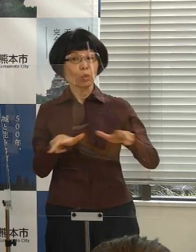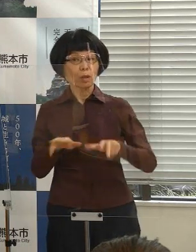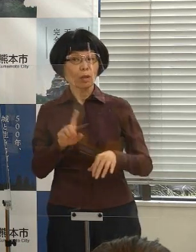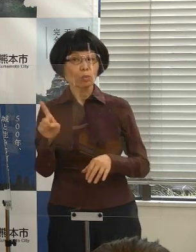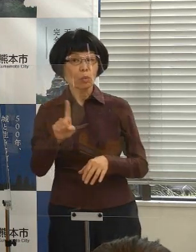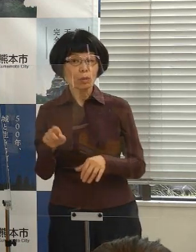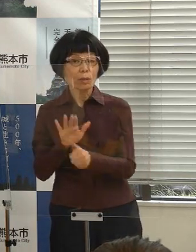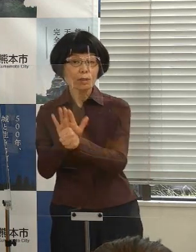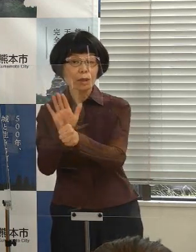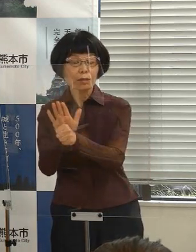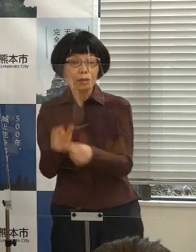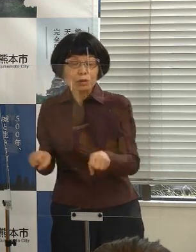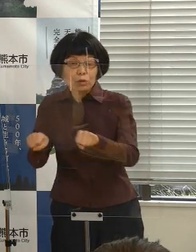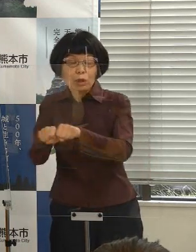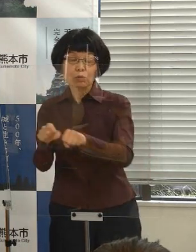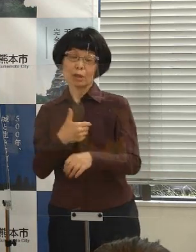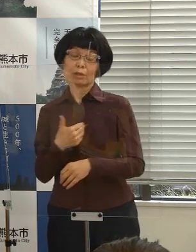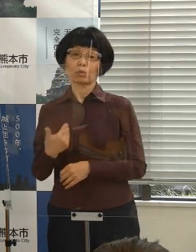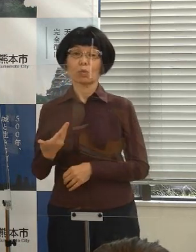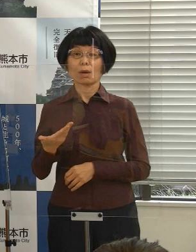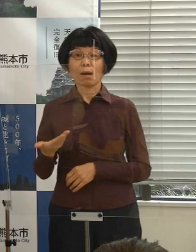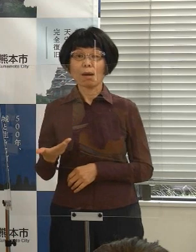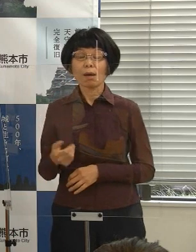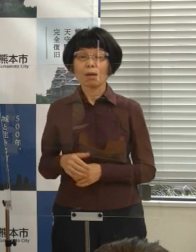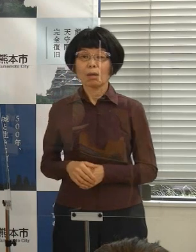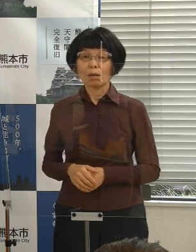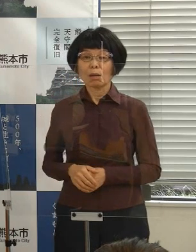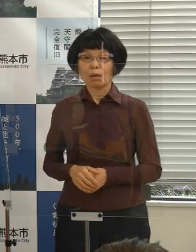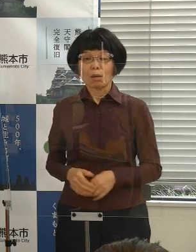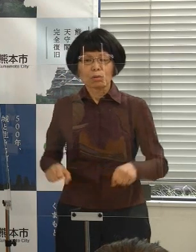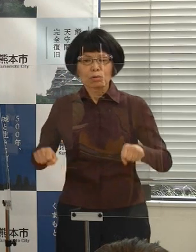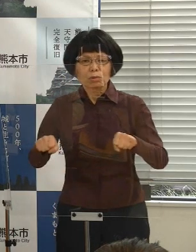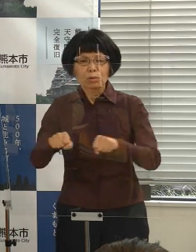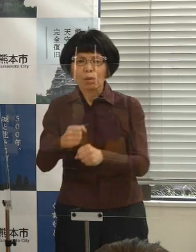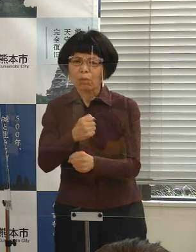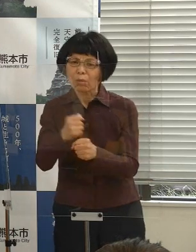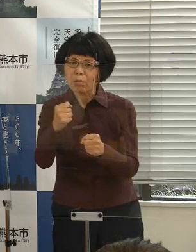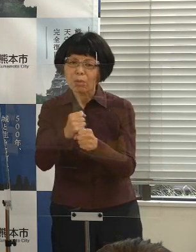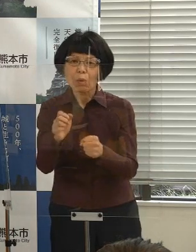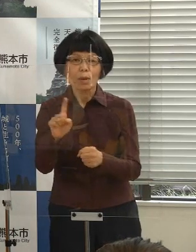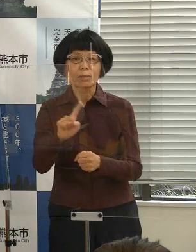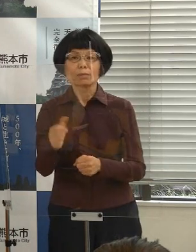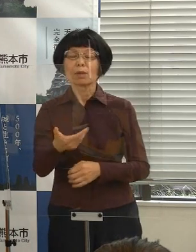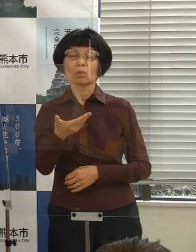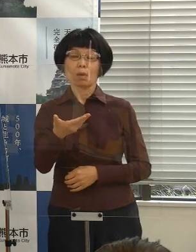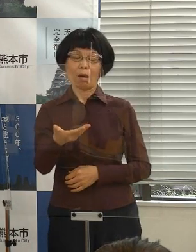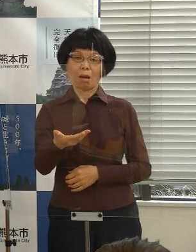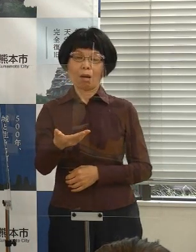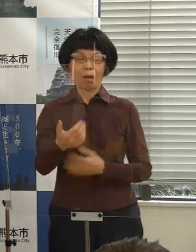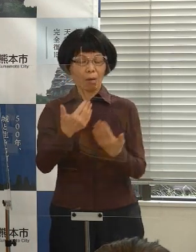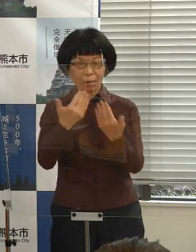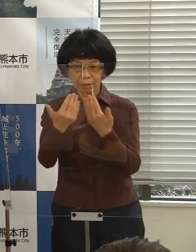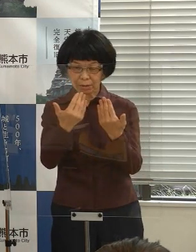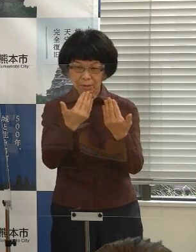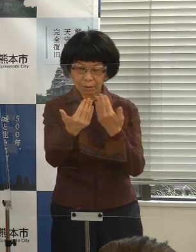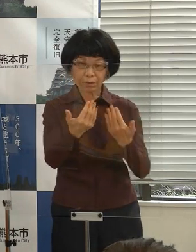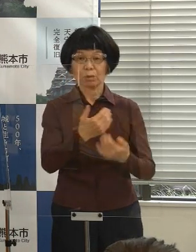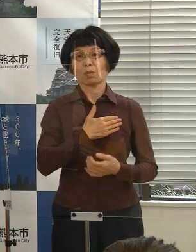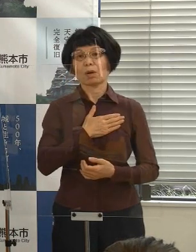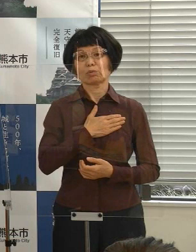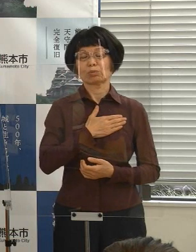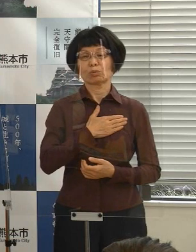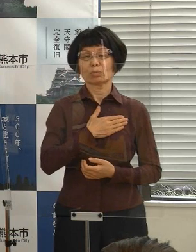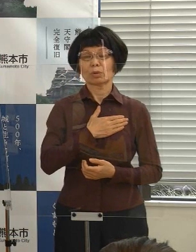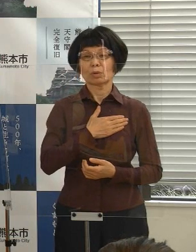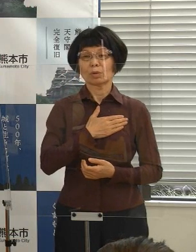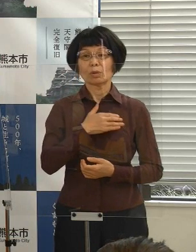か、そして逆に言えばつなげられないことが何なのかということも明確になってきます。その上